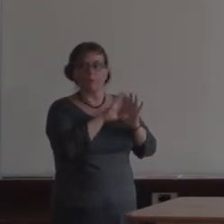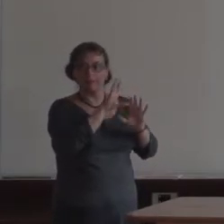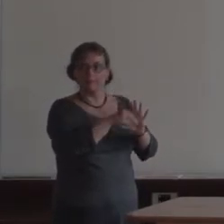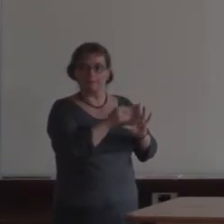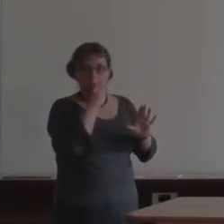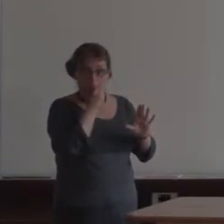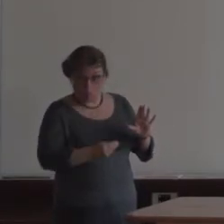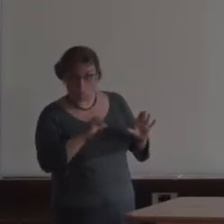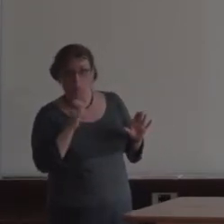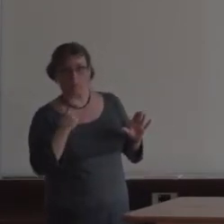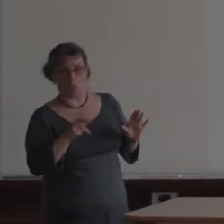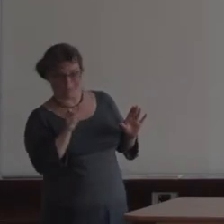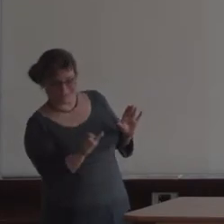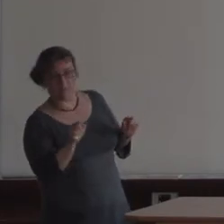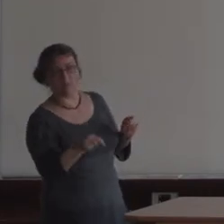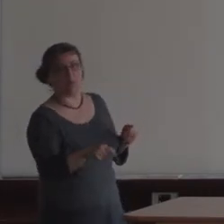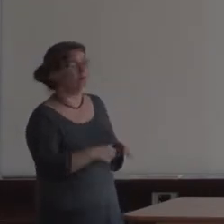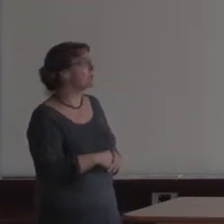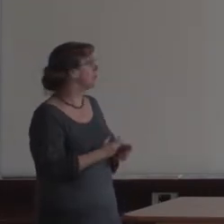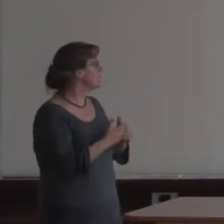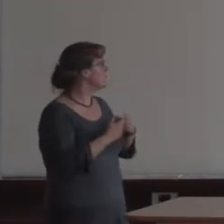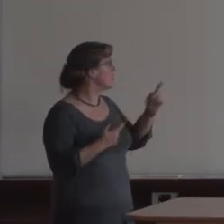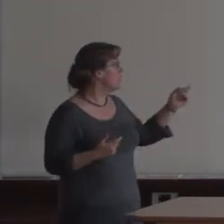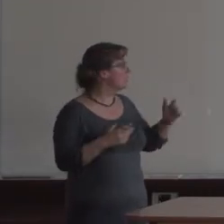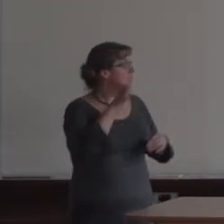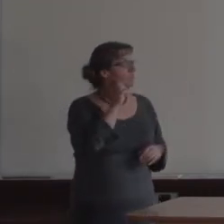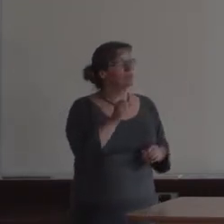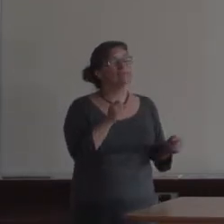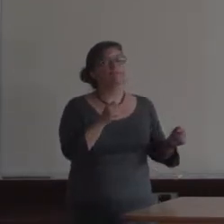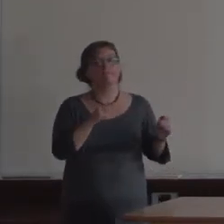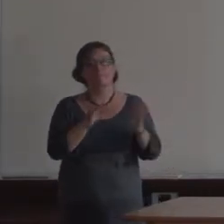Là, c'est un exemple. On a créé une petite fonction de chiffrement.